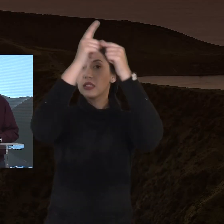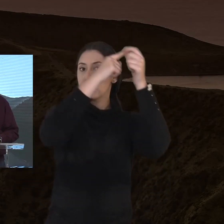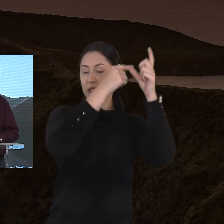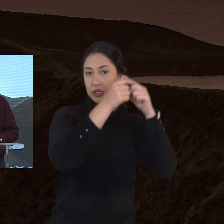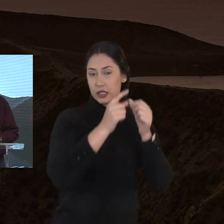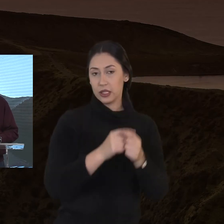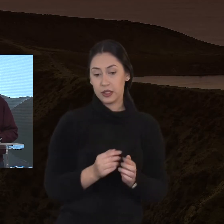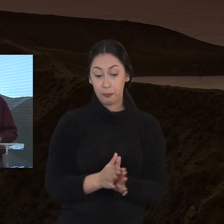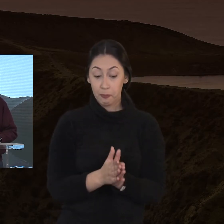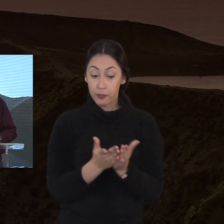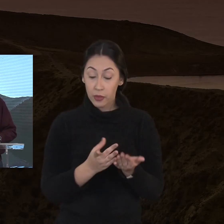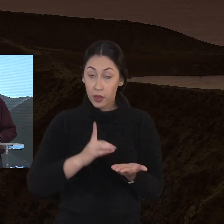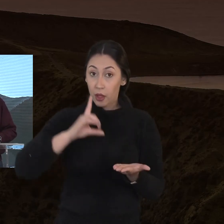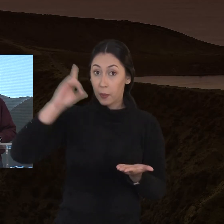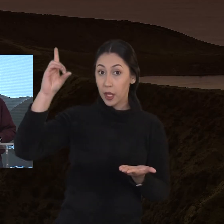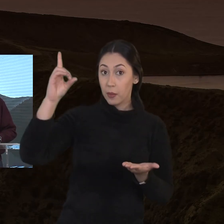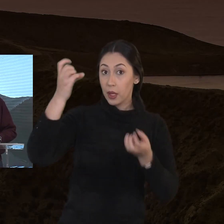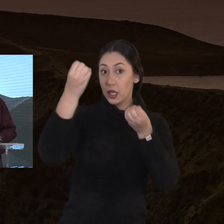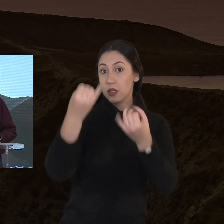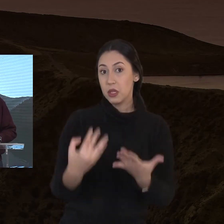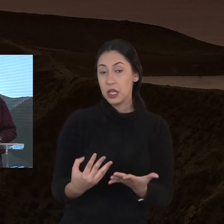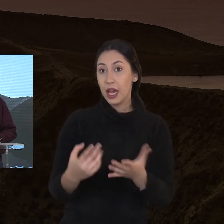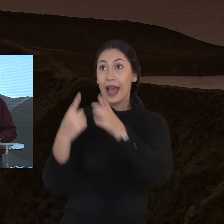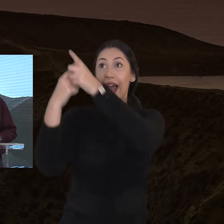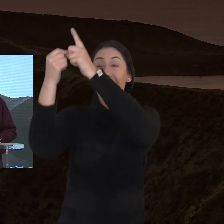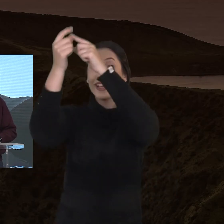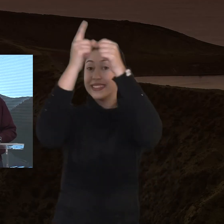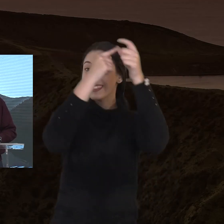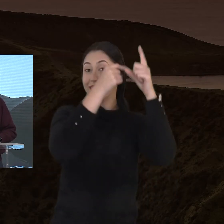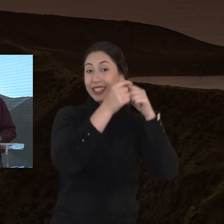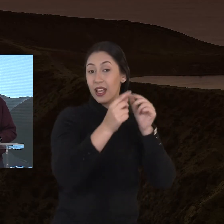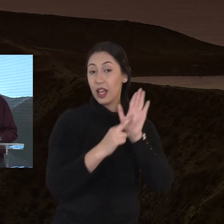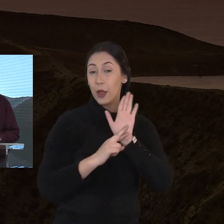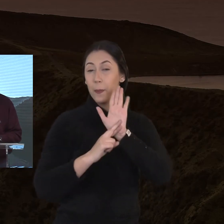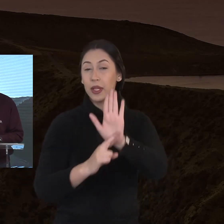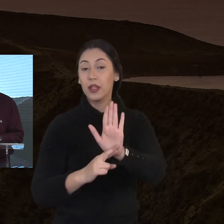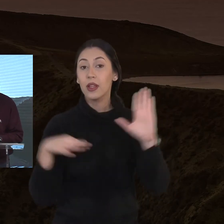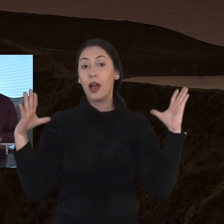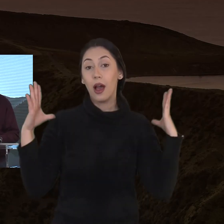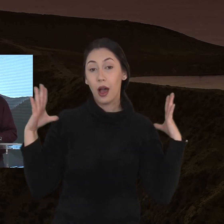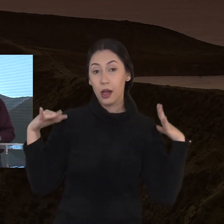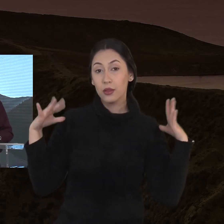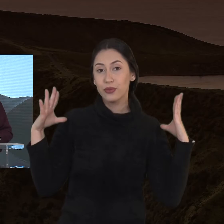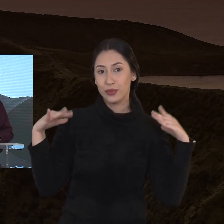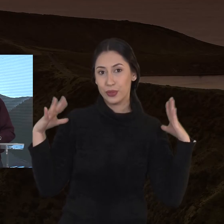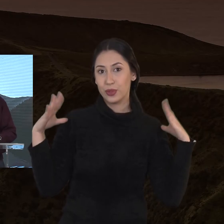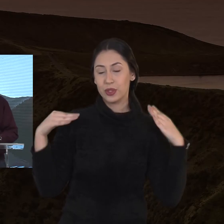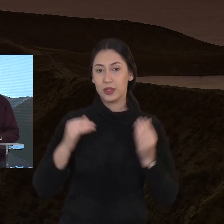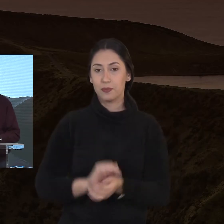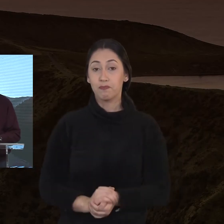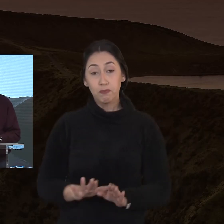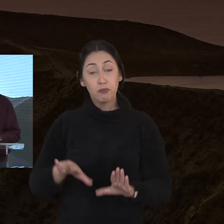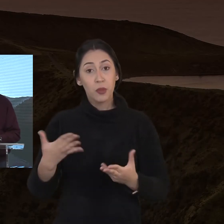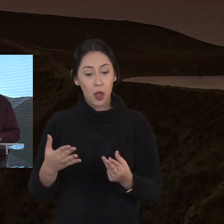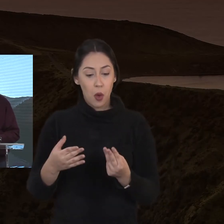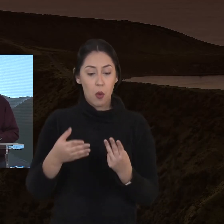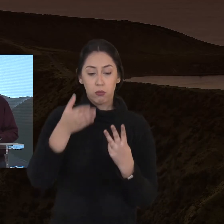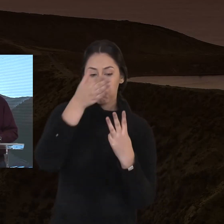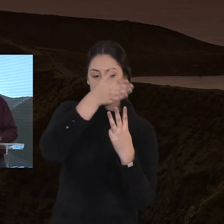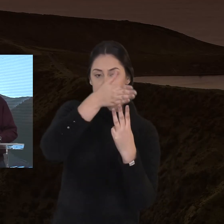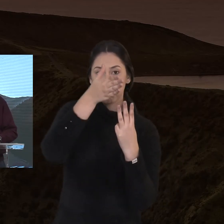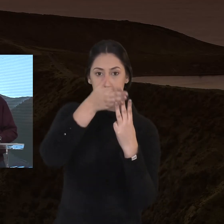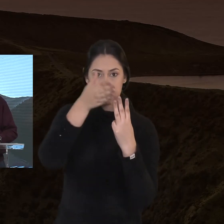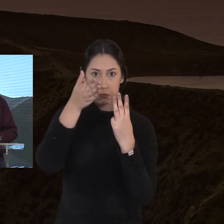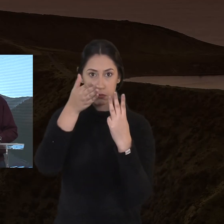bíblia as estrelas do céu representam anjos então essa terça parte das estrelas